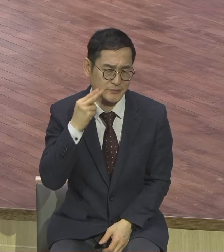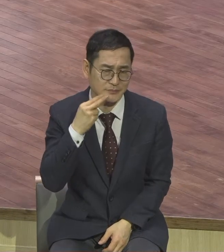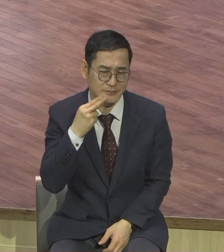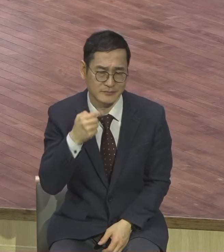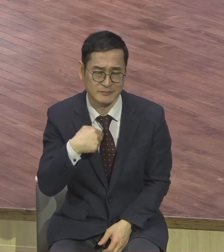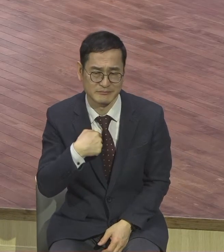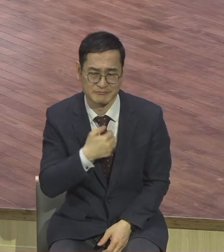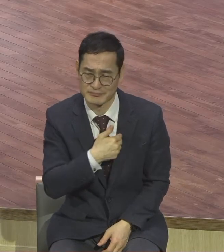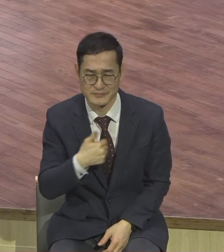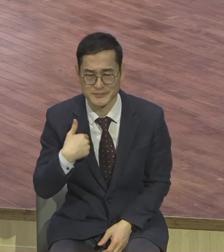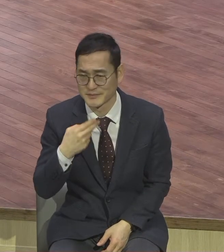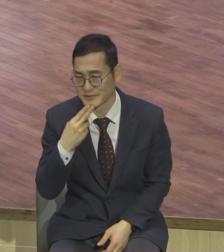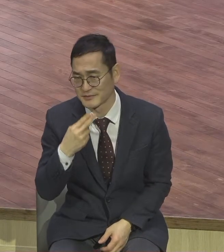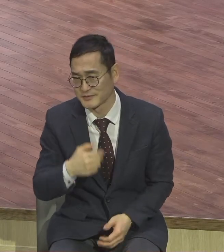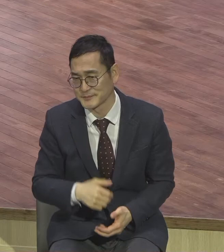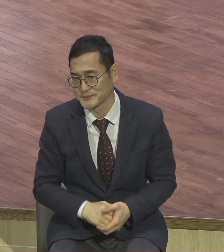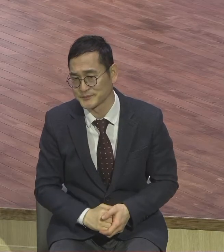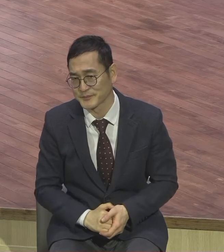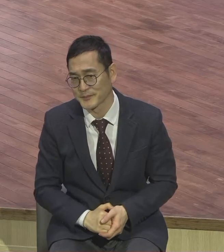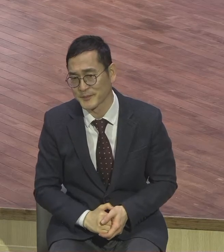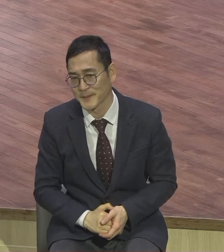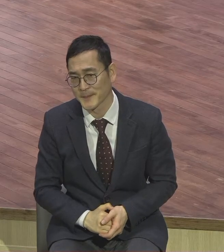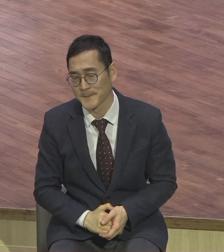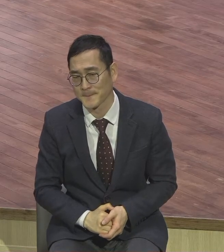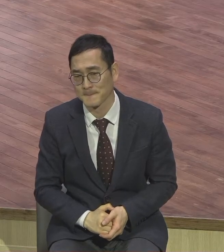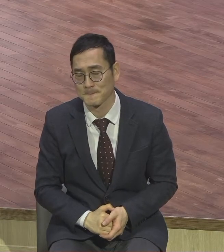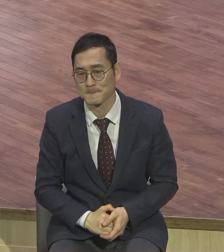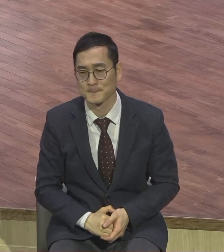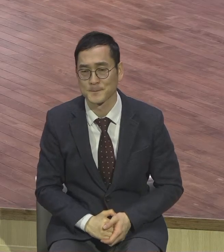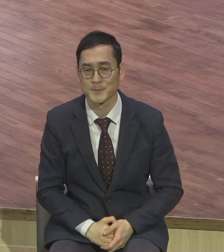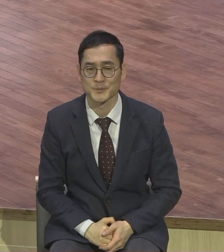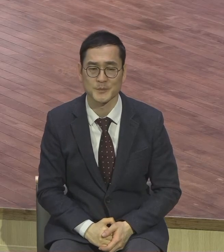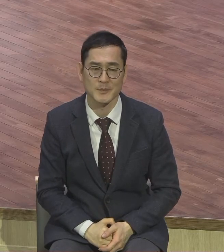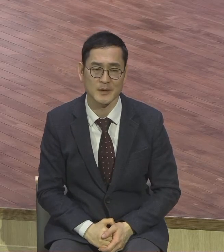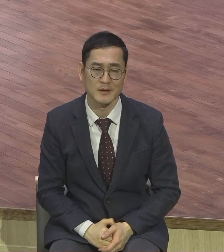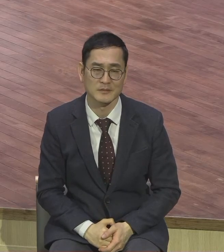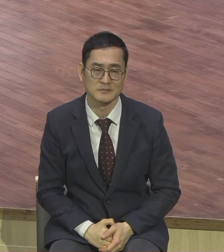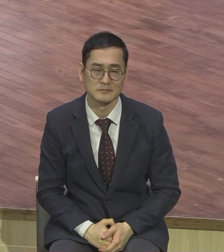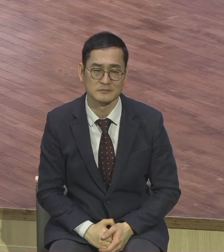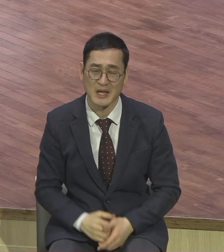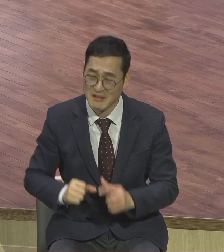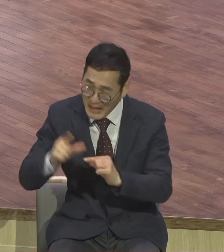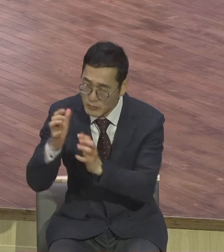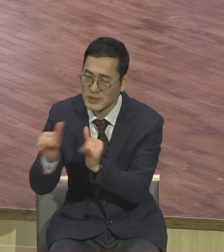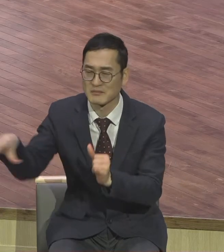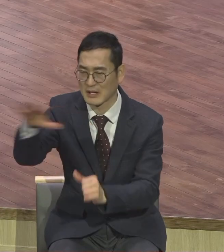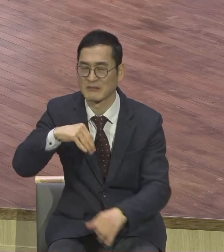예수님께서 믿음이 없는 이 세대를 향해서